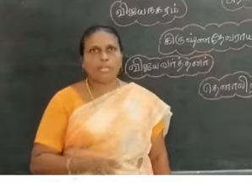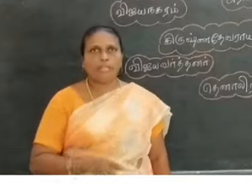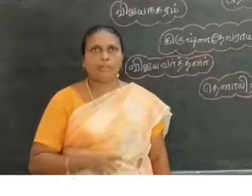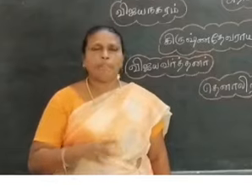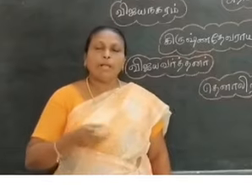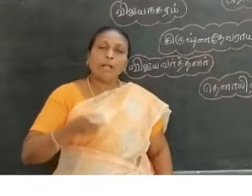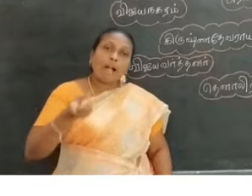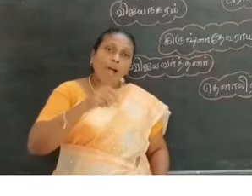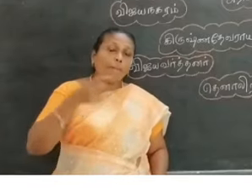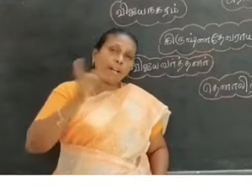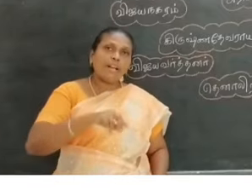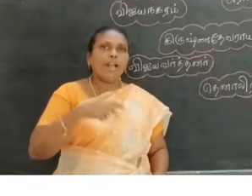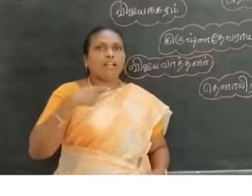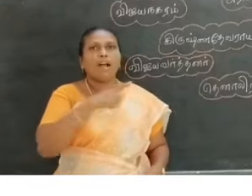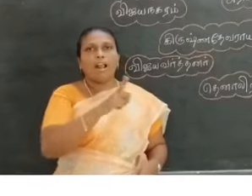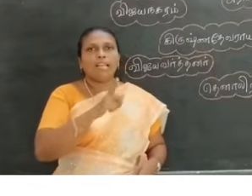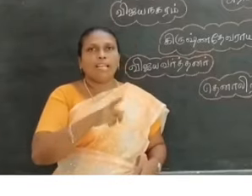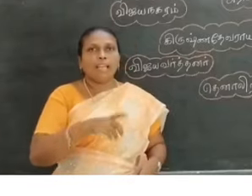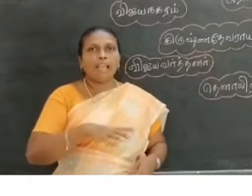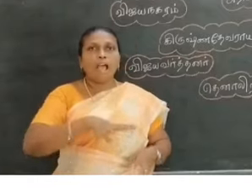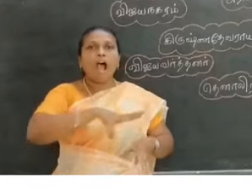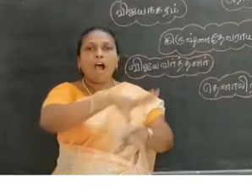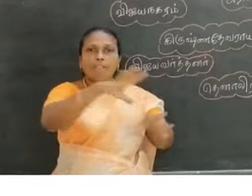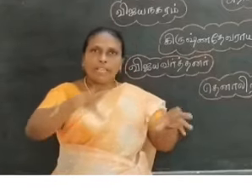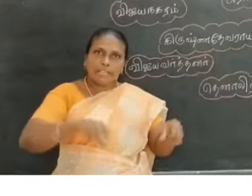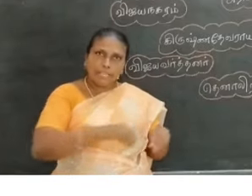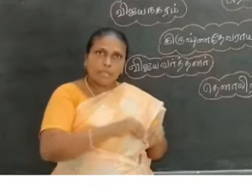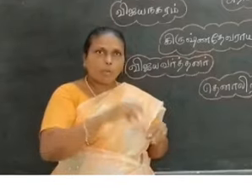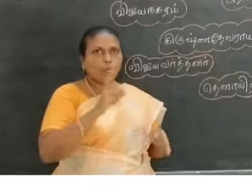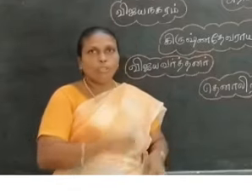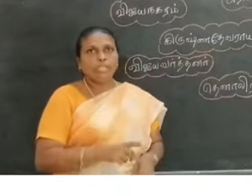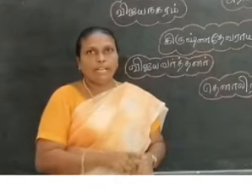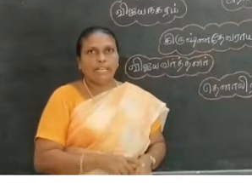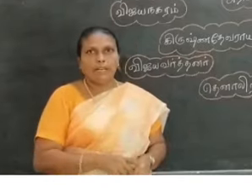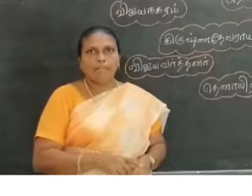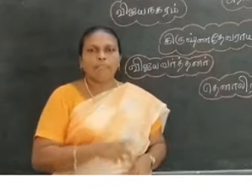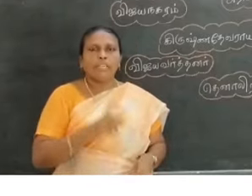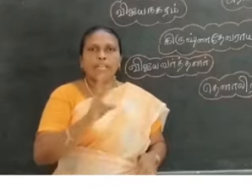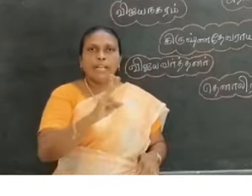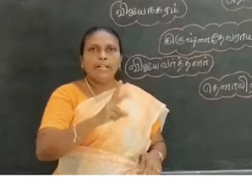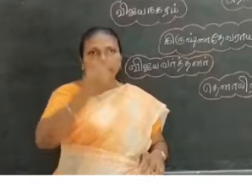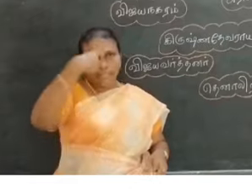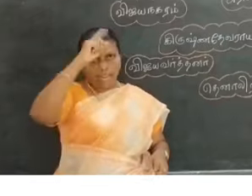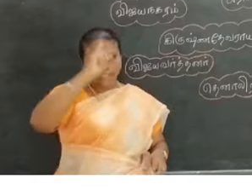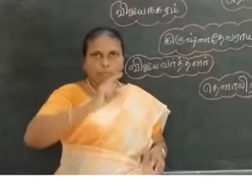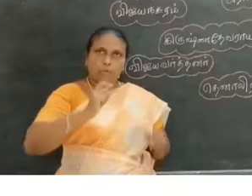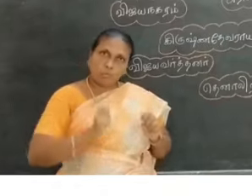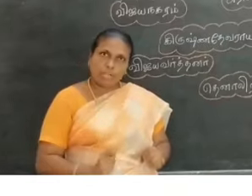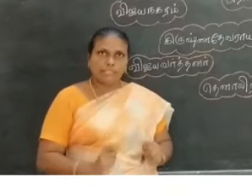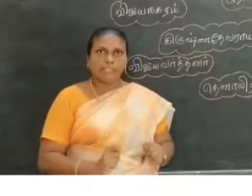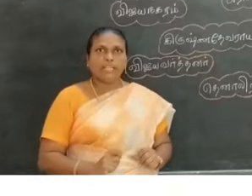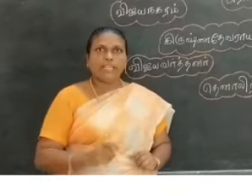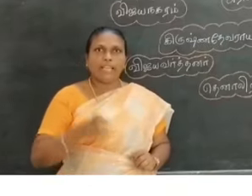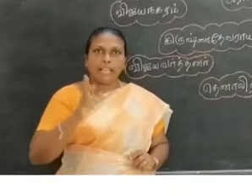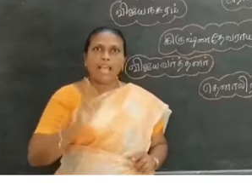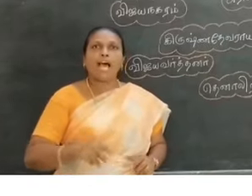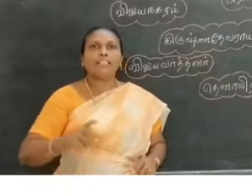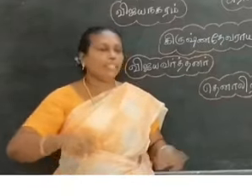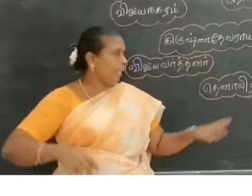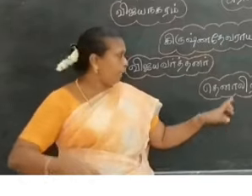சொன்னாரு. மறுநாள் காலையில அவை கூடுனாங்க, ரெண்டு ராஜாவும் உட்கார்ந்துருந்தாங்க. அந்த